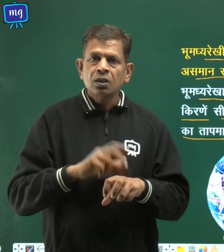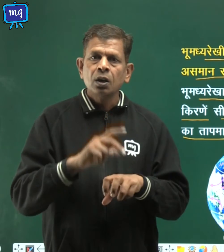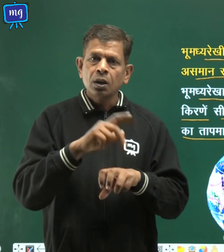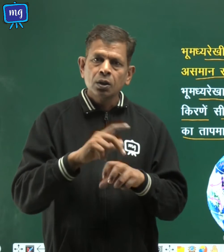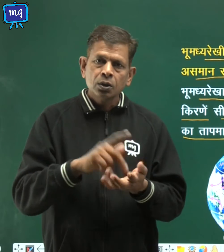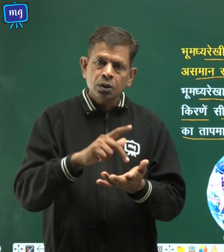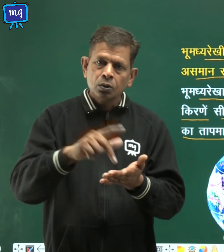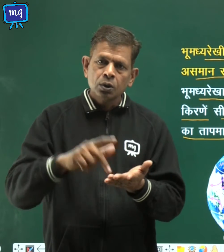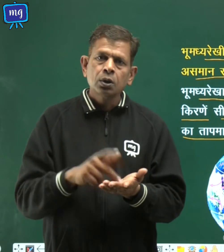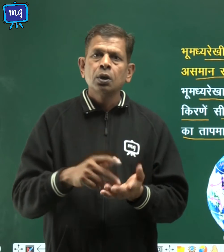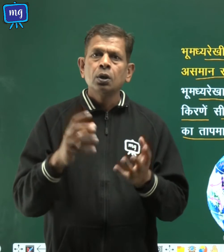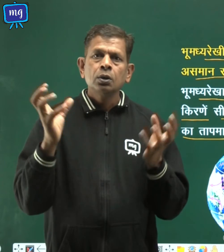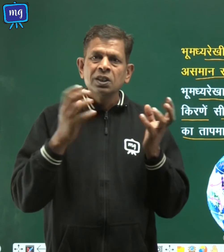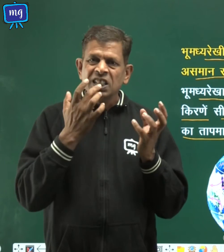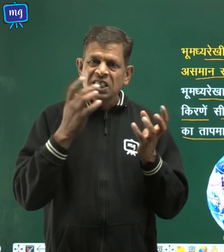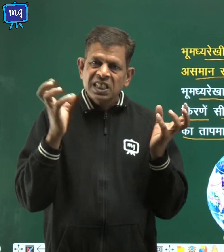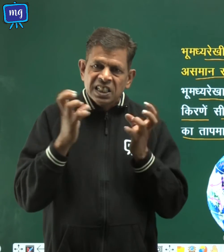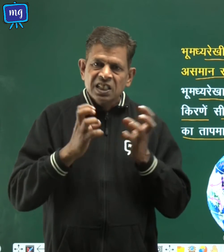ठंडी वायु